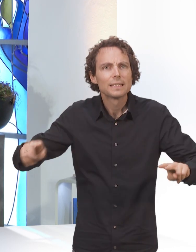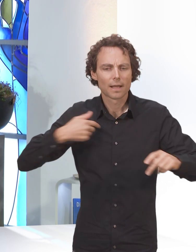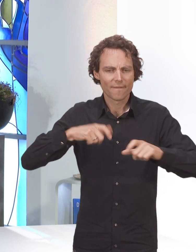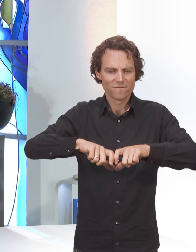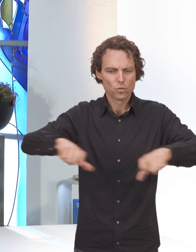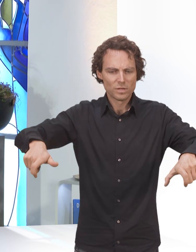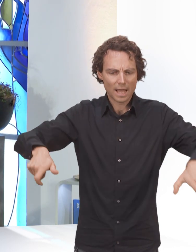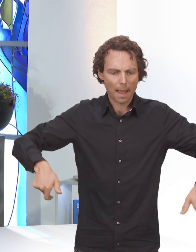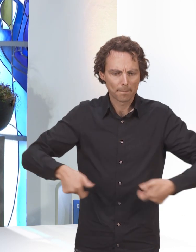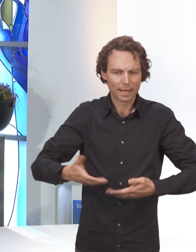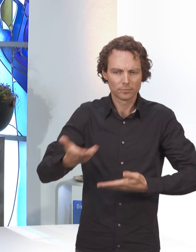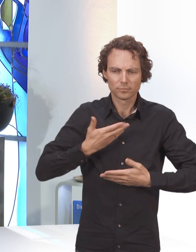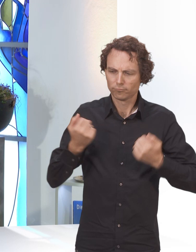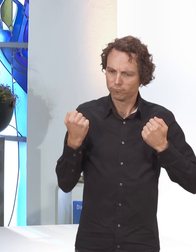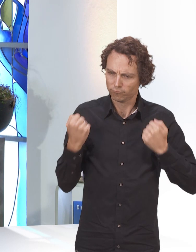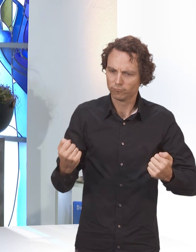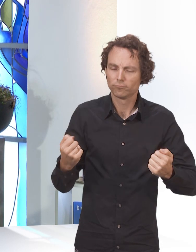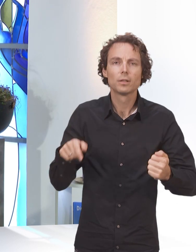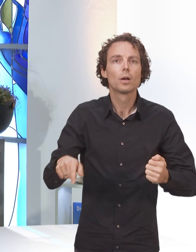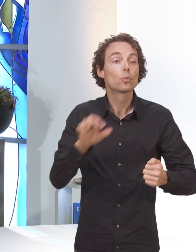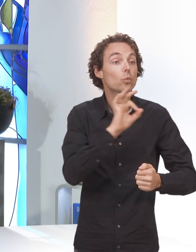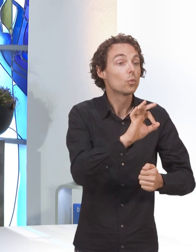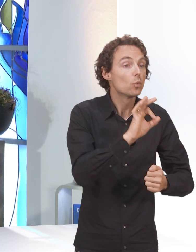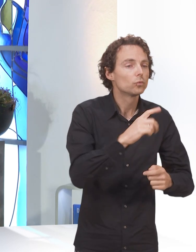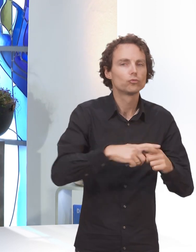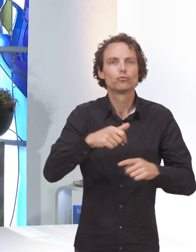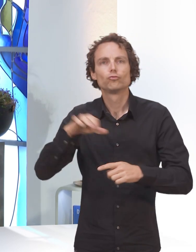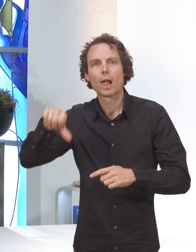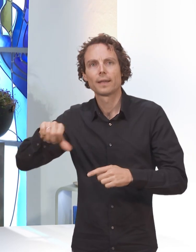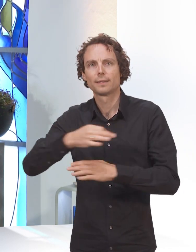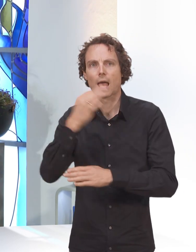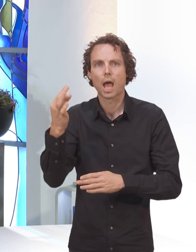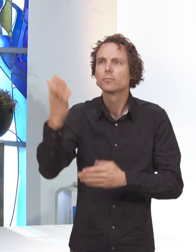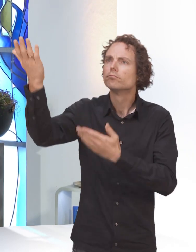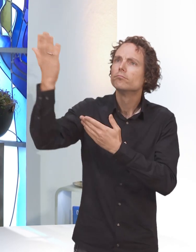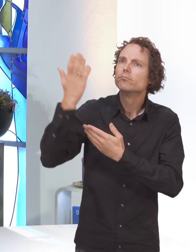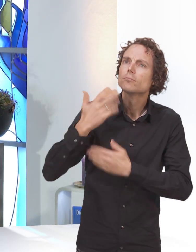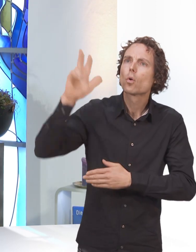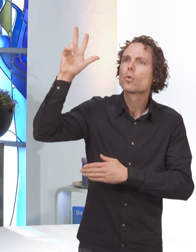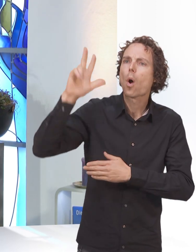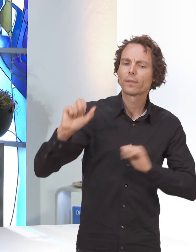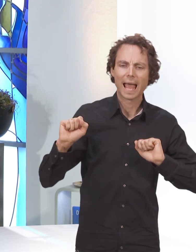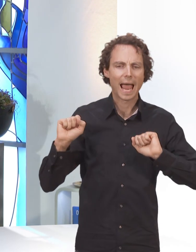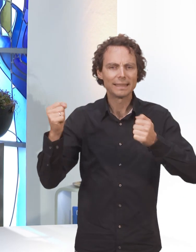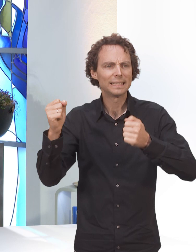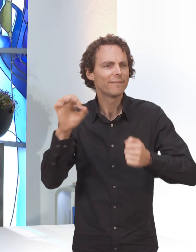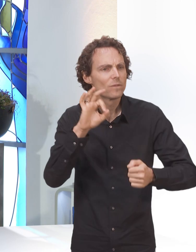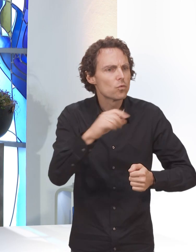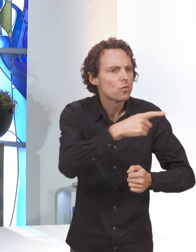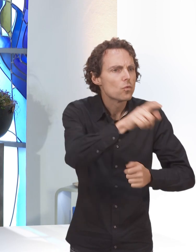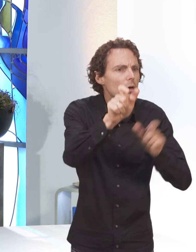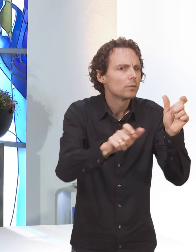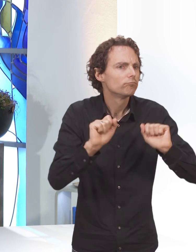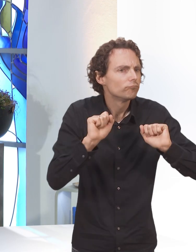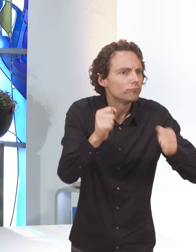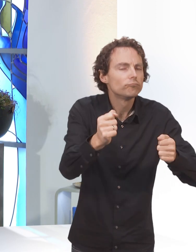das trägt in guten und in schlechten Tagen. Ich bekomme eine göttliche Energie, mich einzusetzen für andere Menschen. Ich